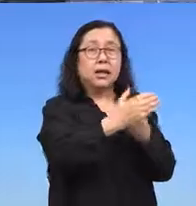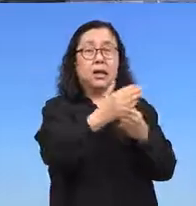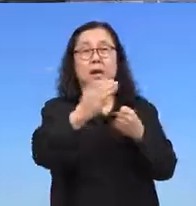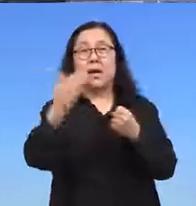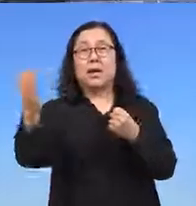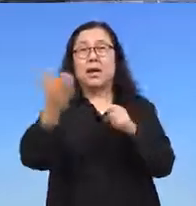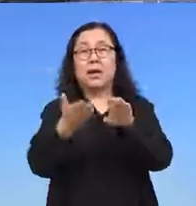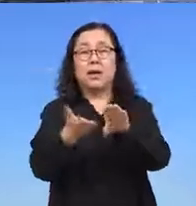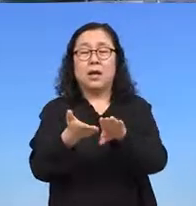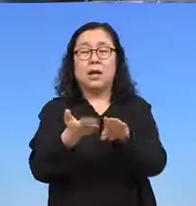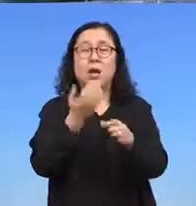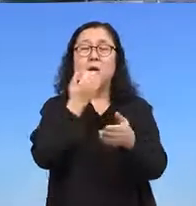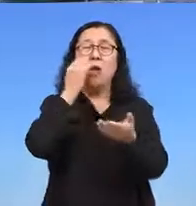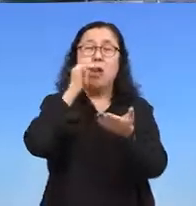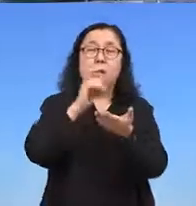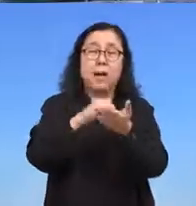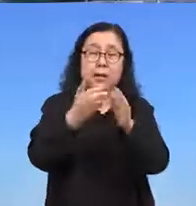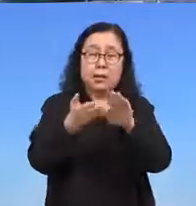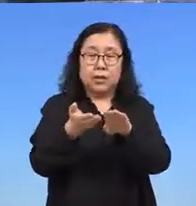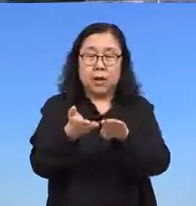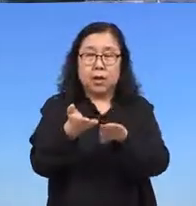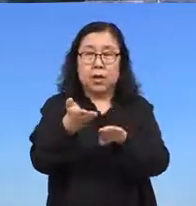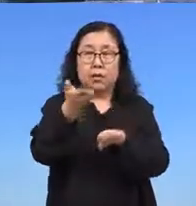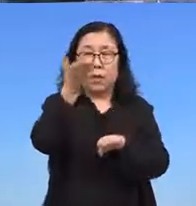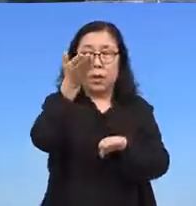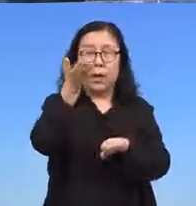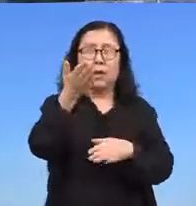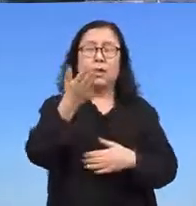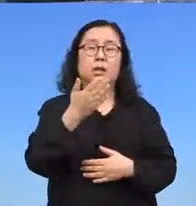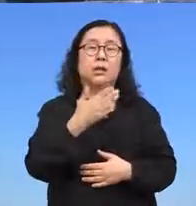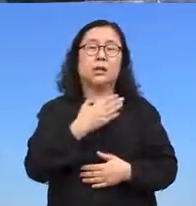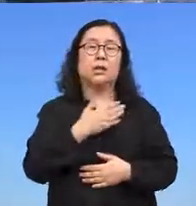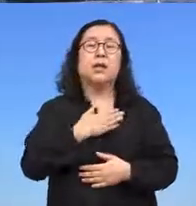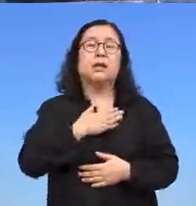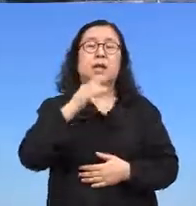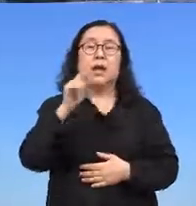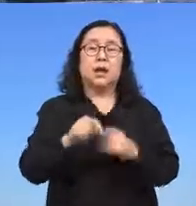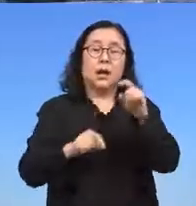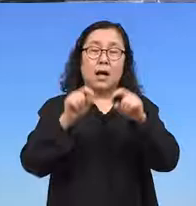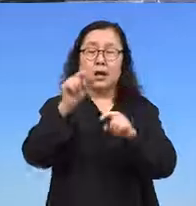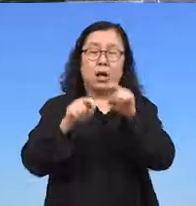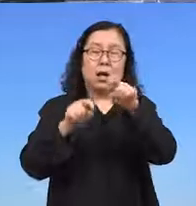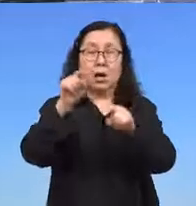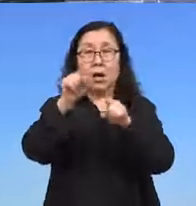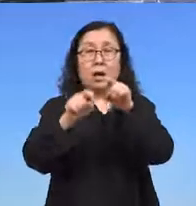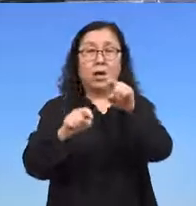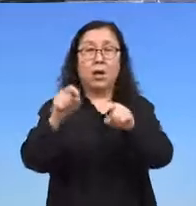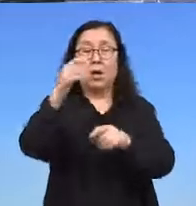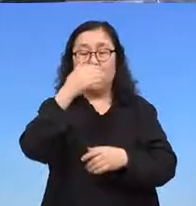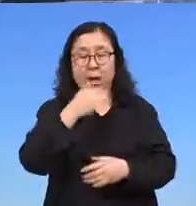여기 계시기에 반석 위를 내가 걸어가리라.